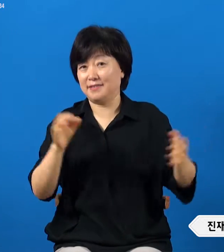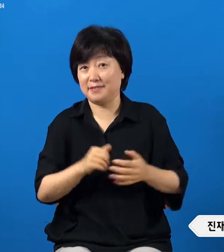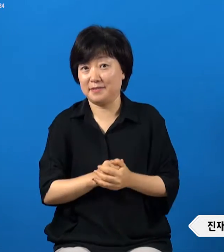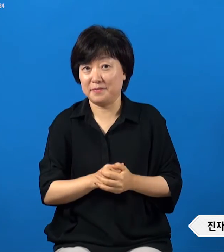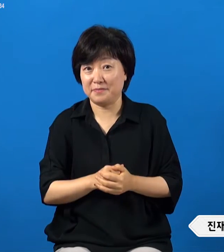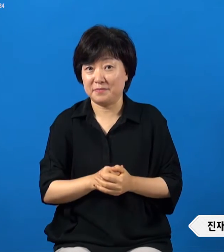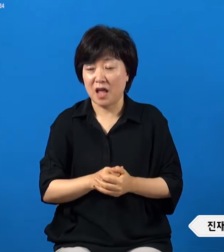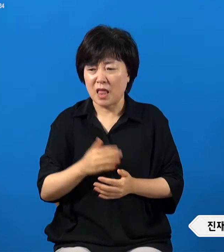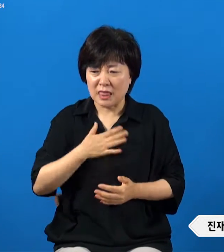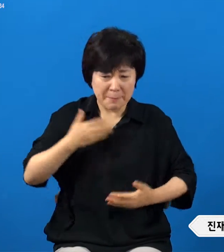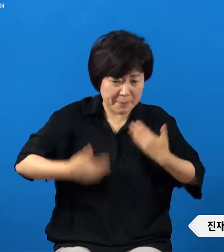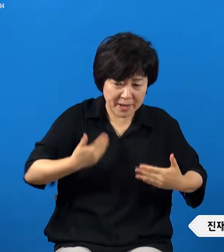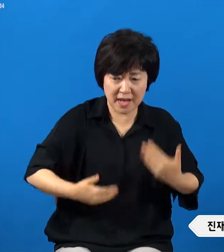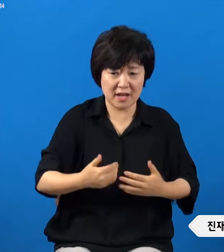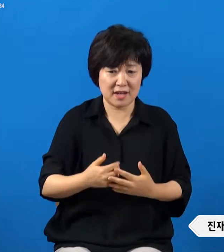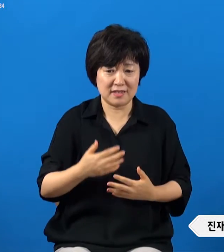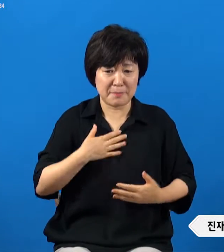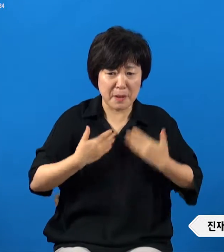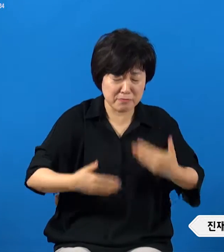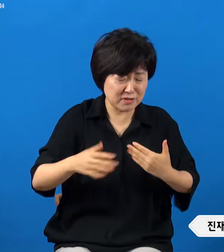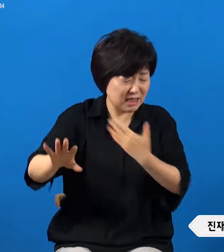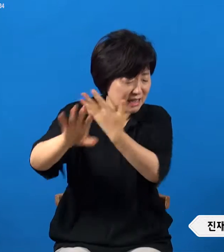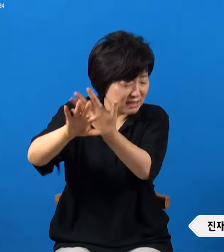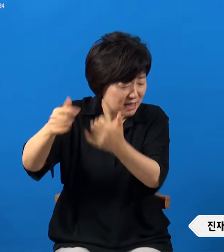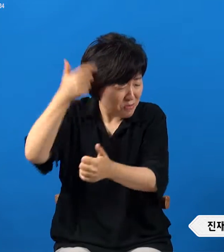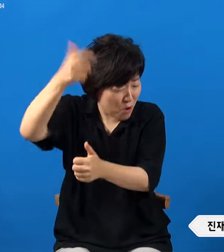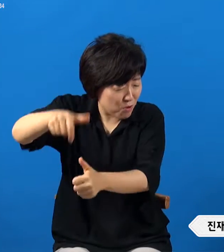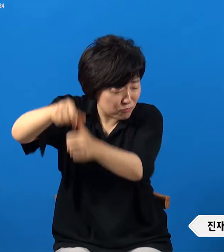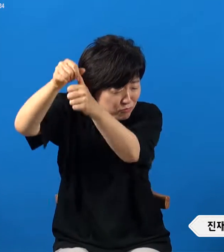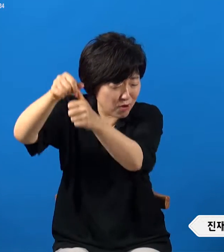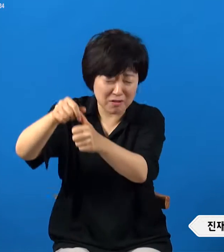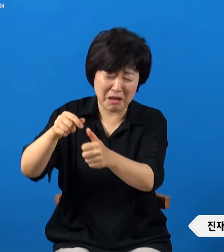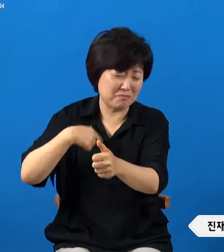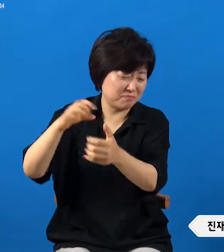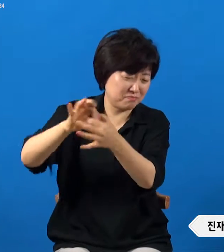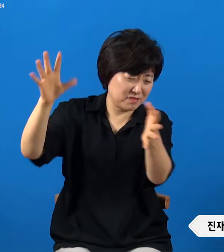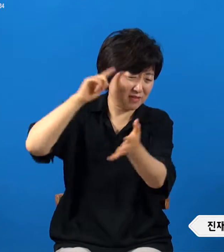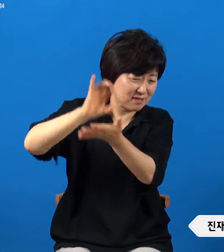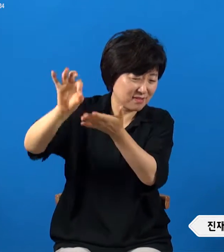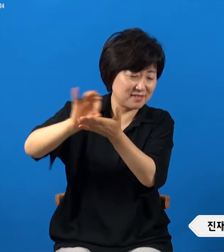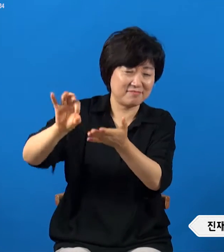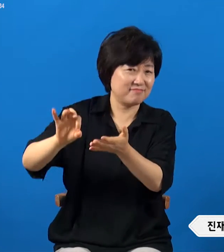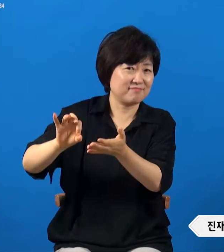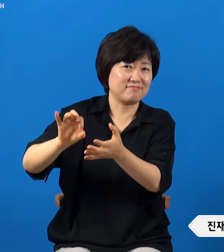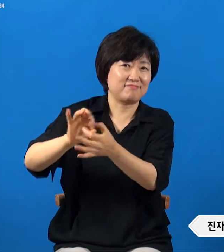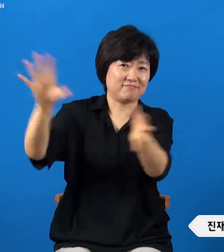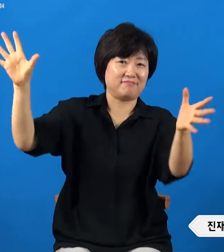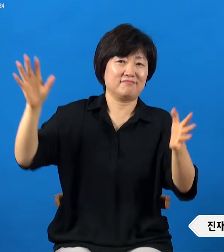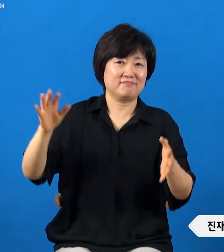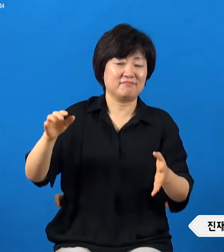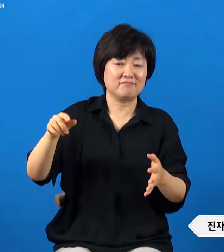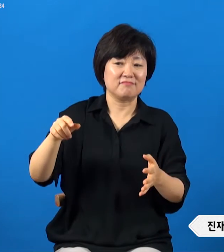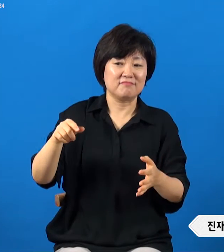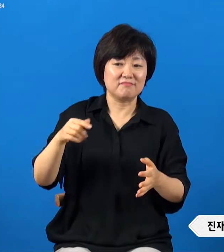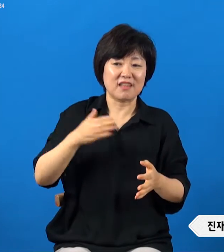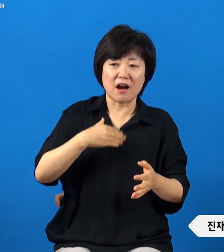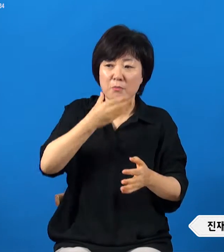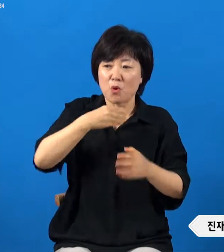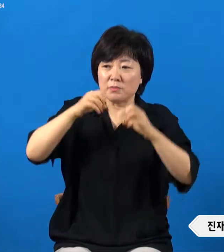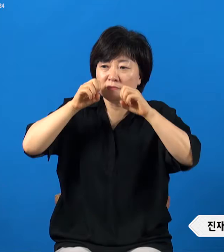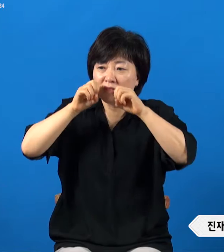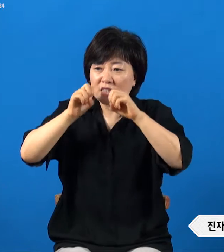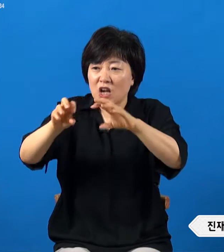내 할 일도 다 못해 바빠 죽겠는데 다른 사람 신경 쓸 틈이 어딨어. 그것 때문에 그 사람이 지옥에